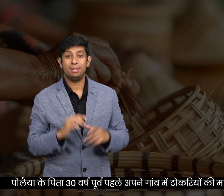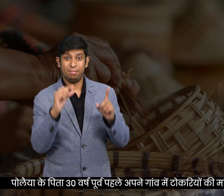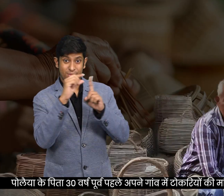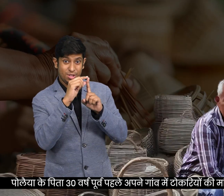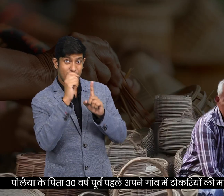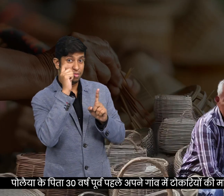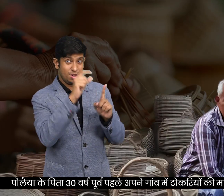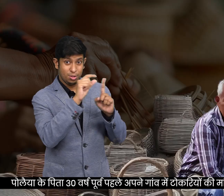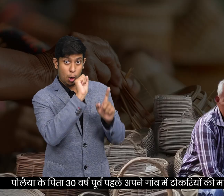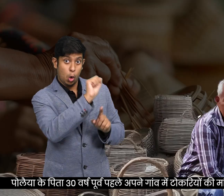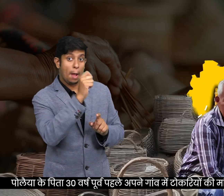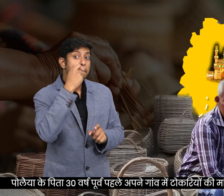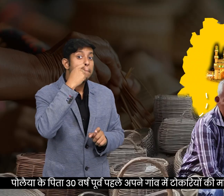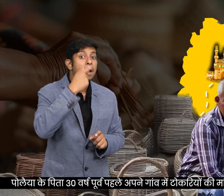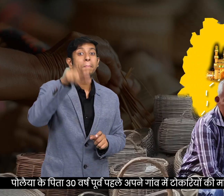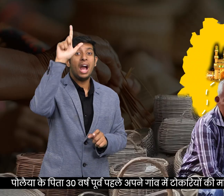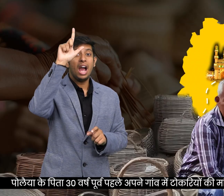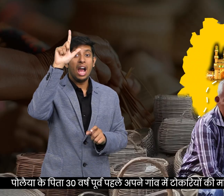पुलैया के पिता